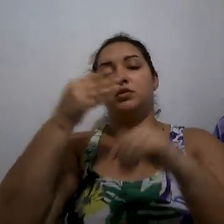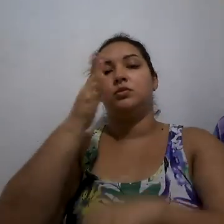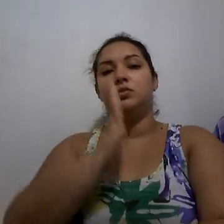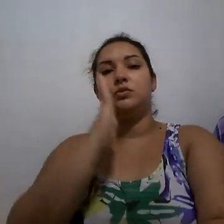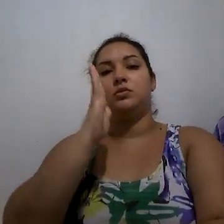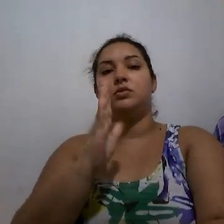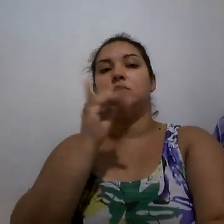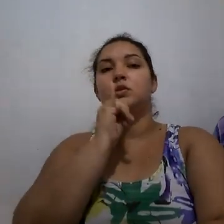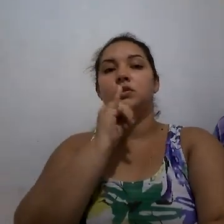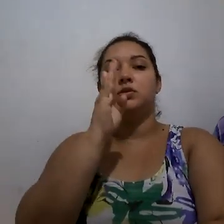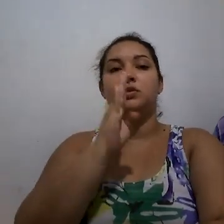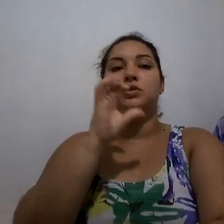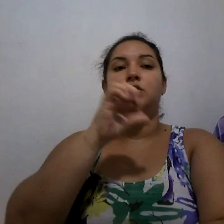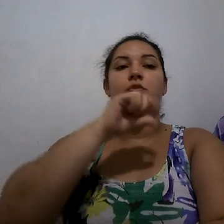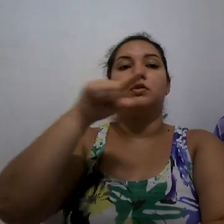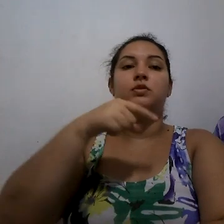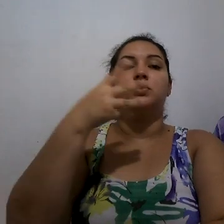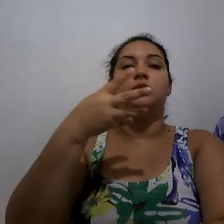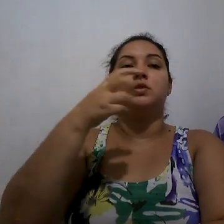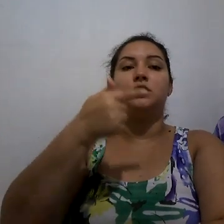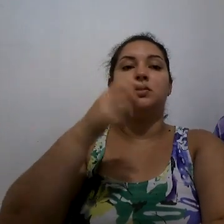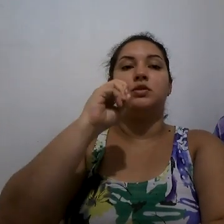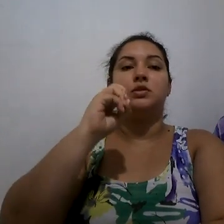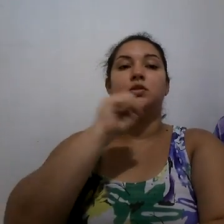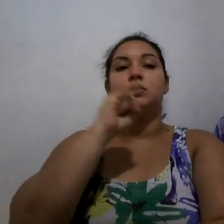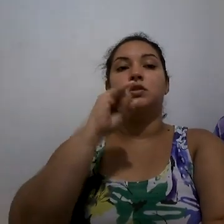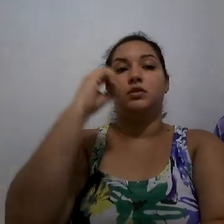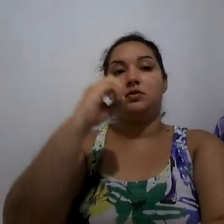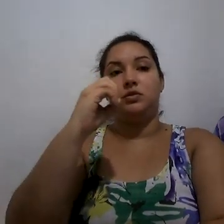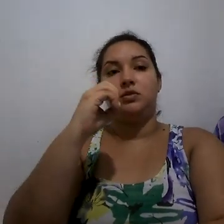por exemplo, aqui do 9,470, se fosse um zero ao invés do 7,